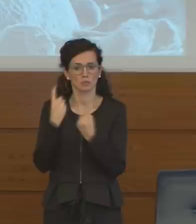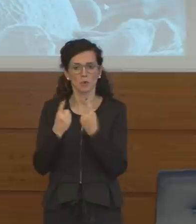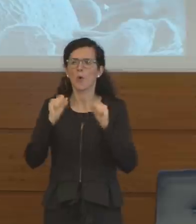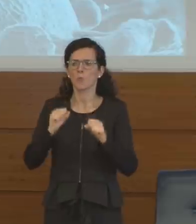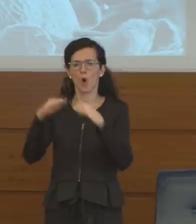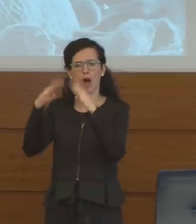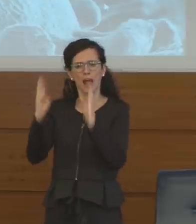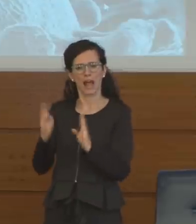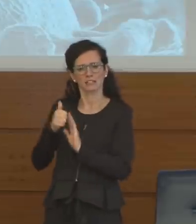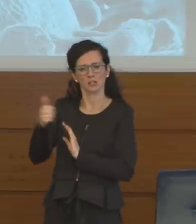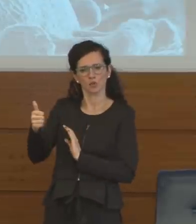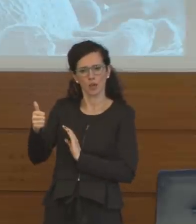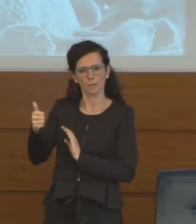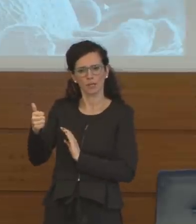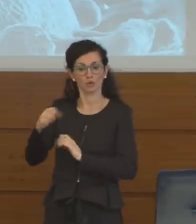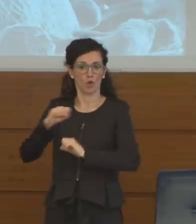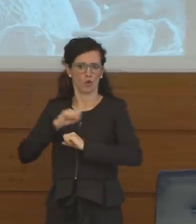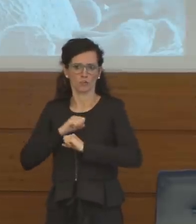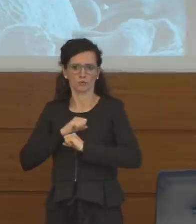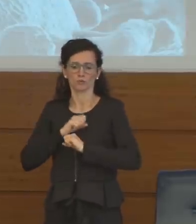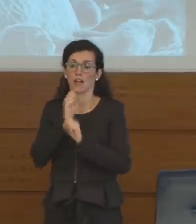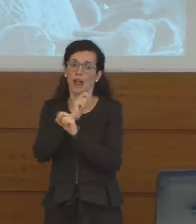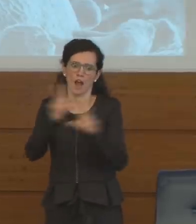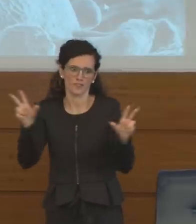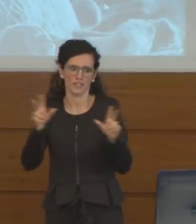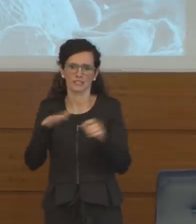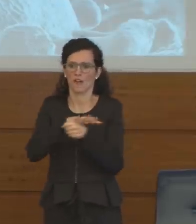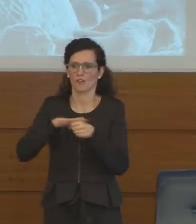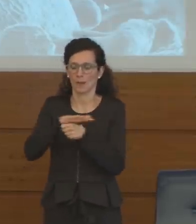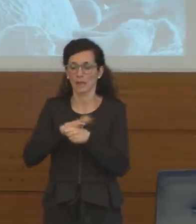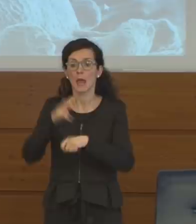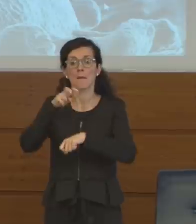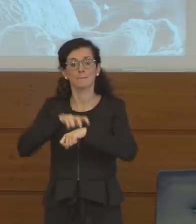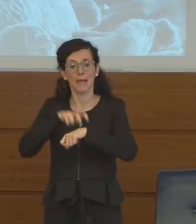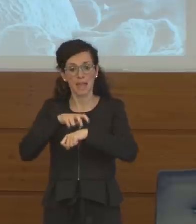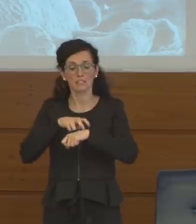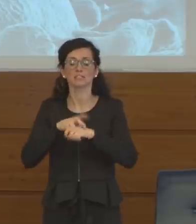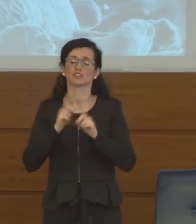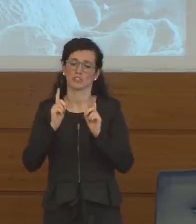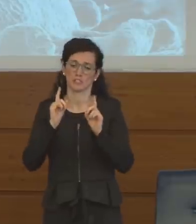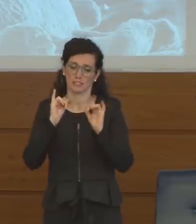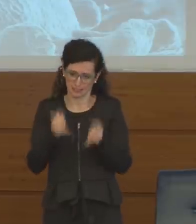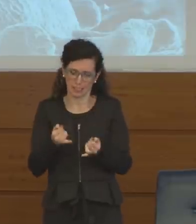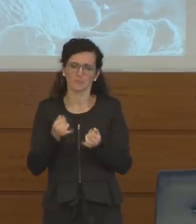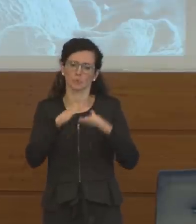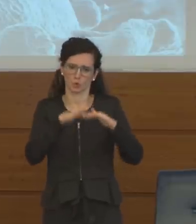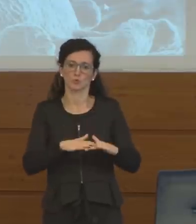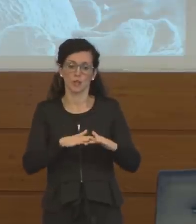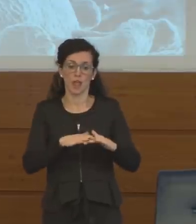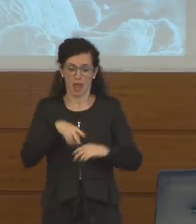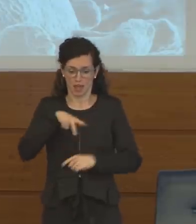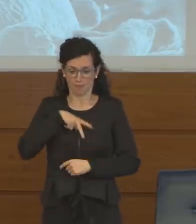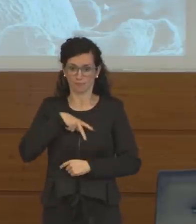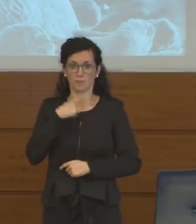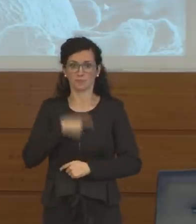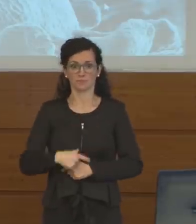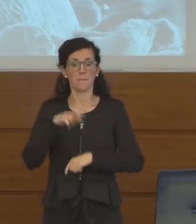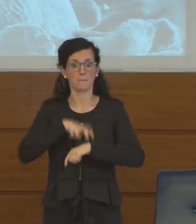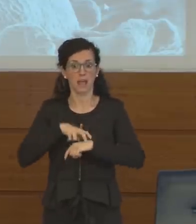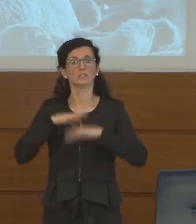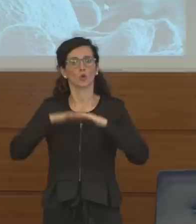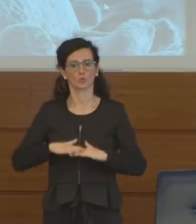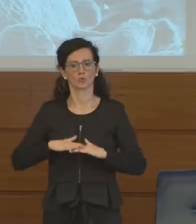domiciliare fiduciario, avvertendo ovviamente tutti i familiari. I medici vanno tutelati e sono essi stessi che si devono tutelare, perché